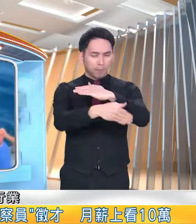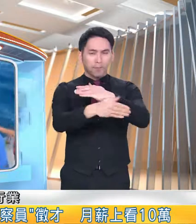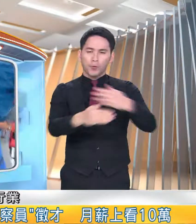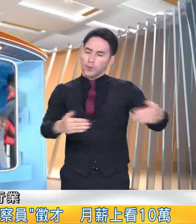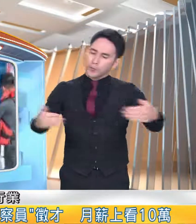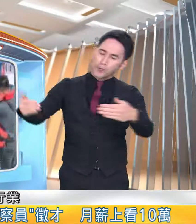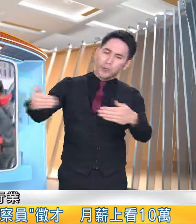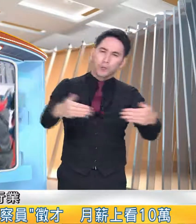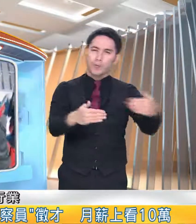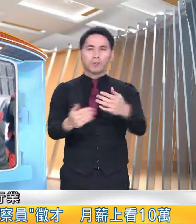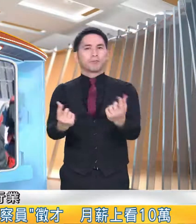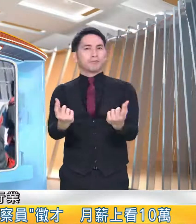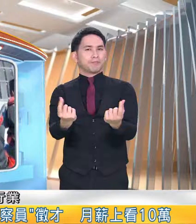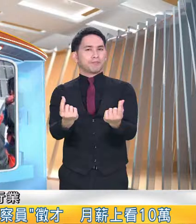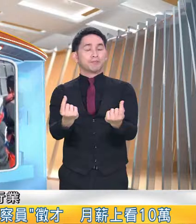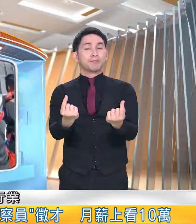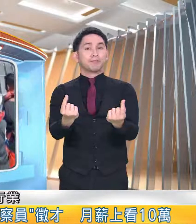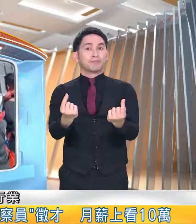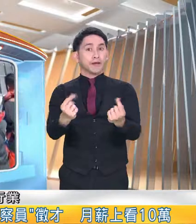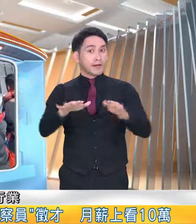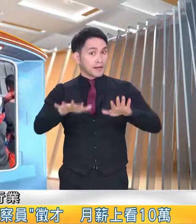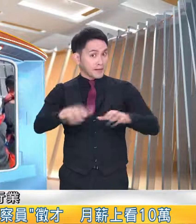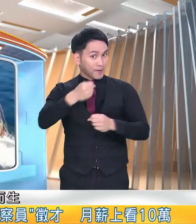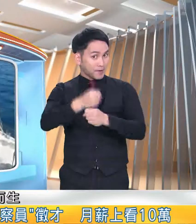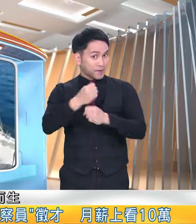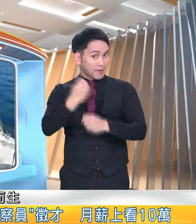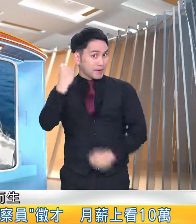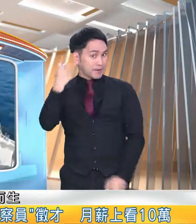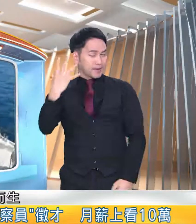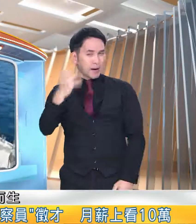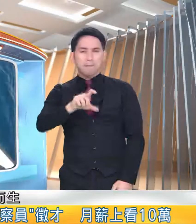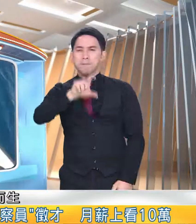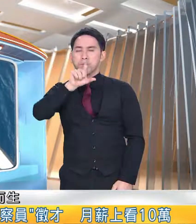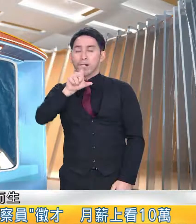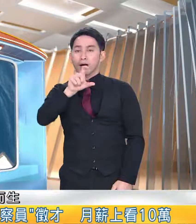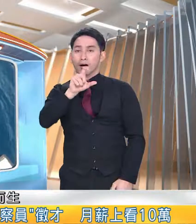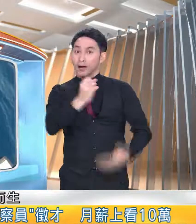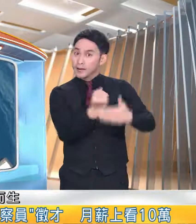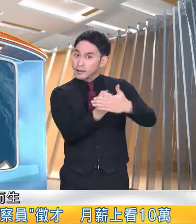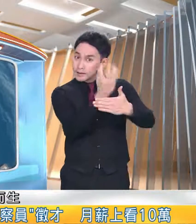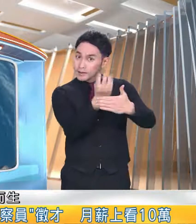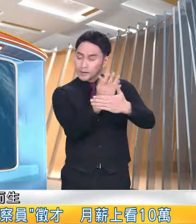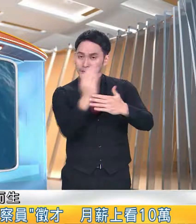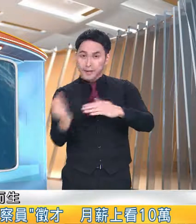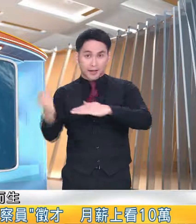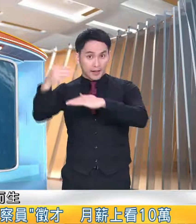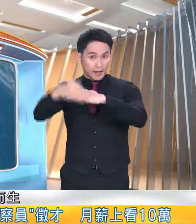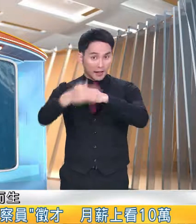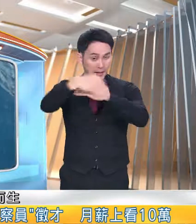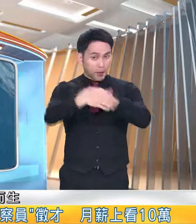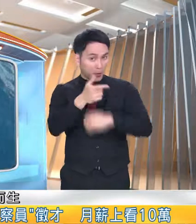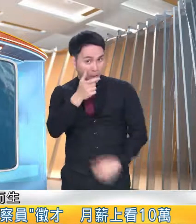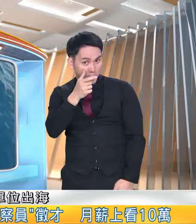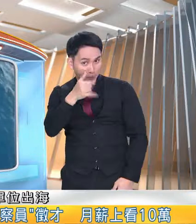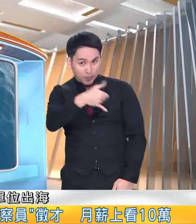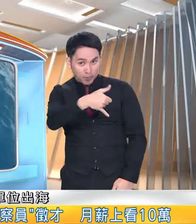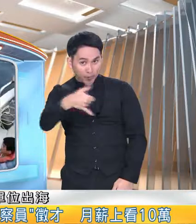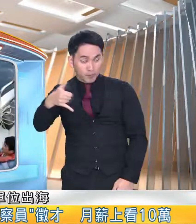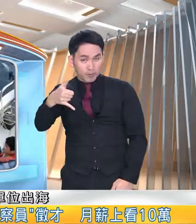在有一个新兴行业，鲸豚观察员应运而生。他们要配